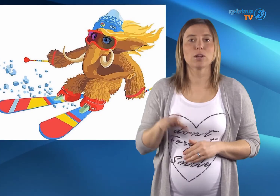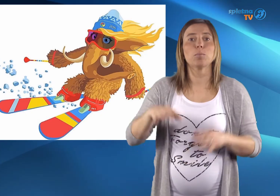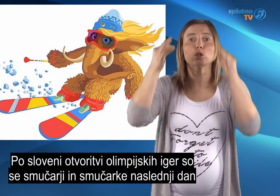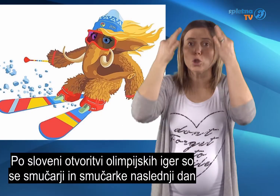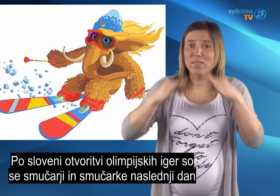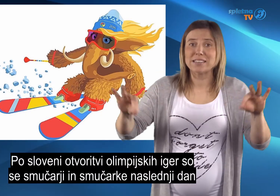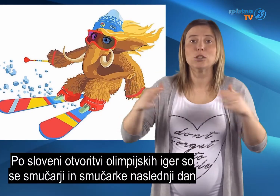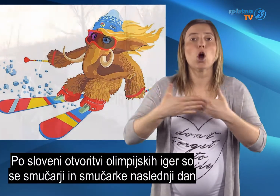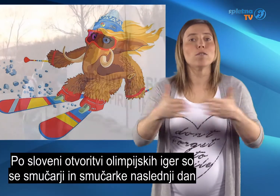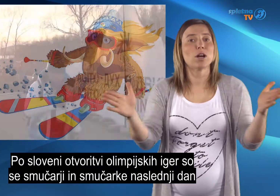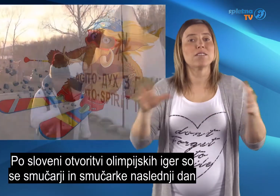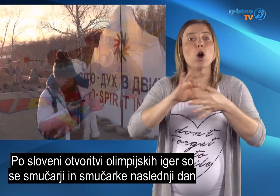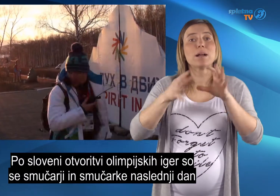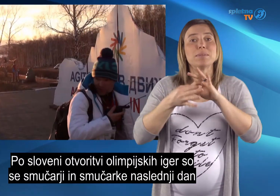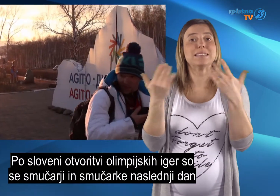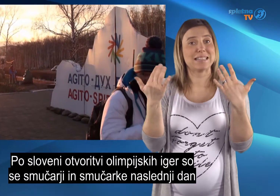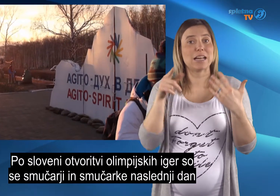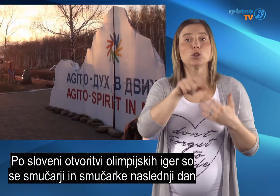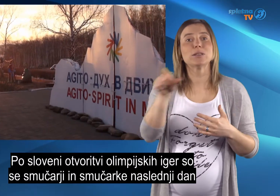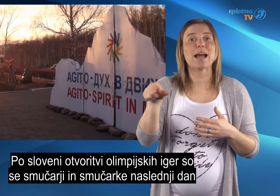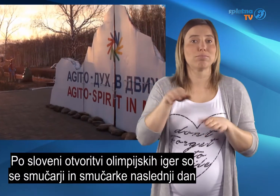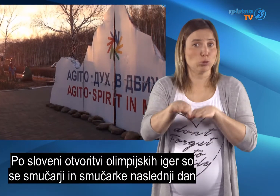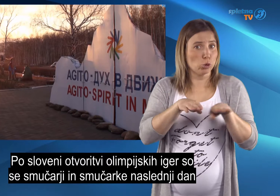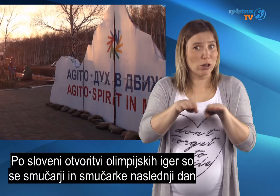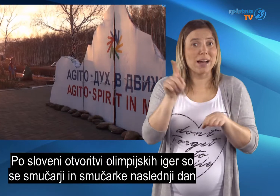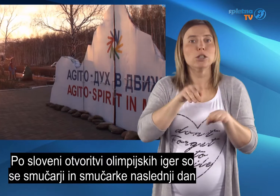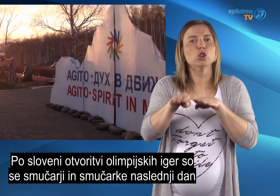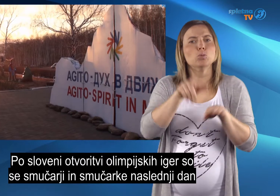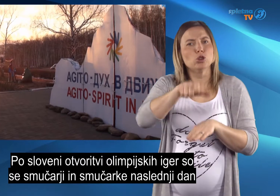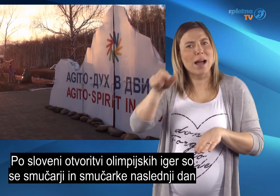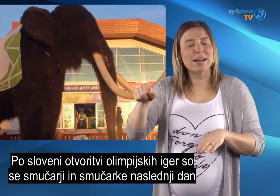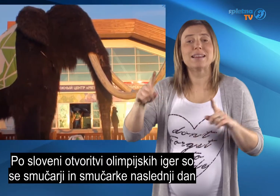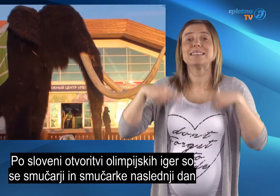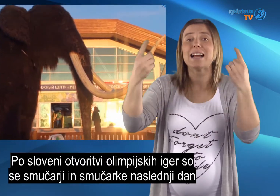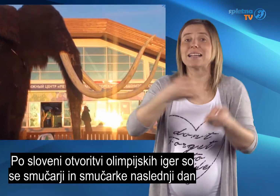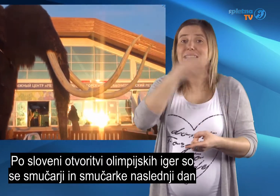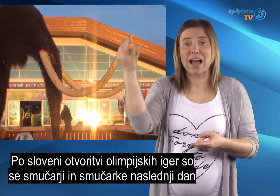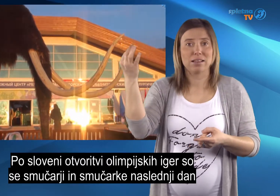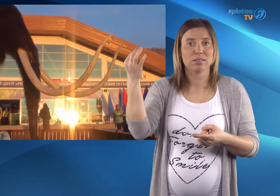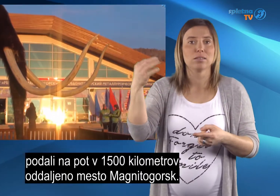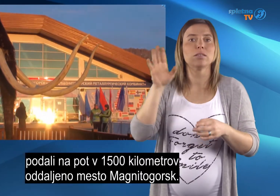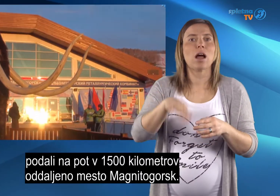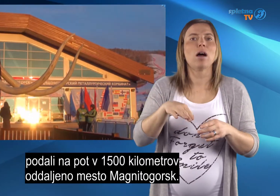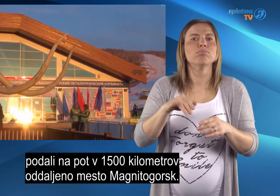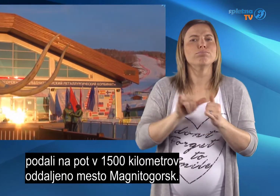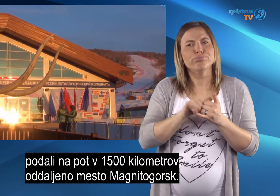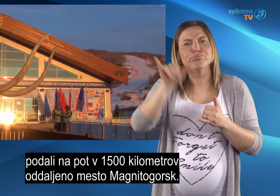Po slovesni otvoritvi olimpijskih iger so se smučarji in smučarke naslednji dan podali na pot v 1500